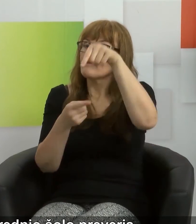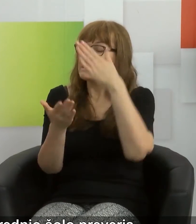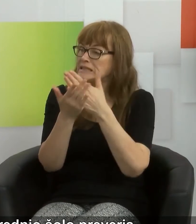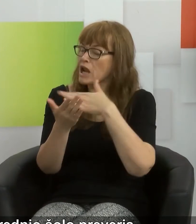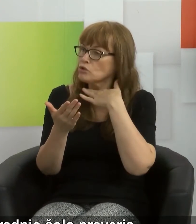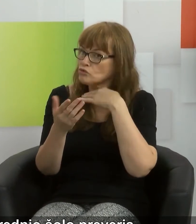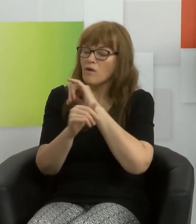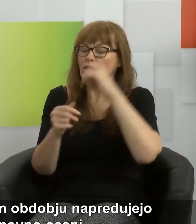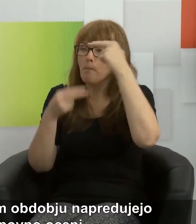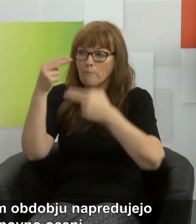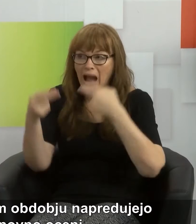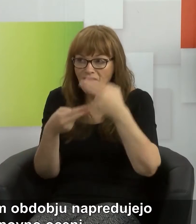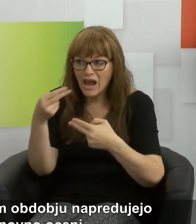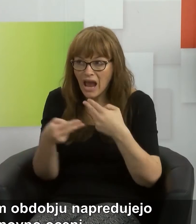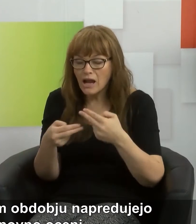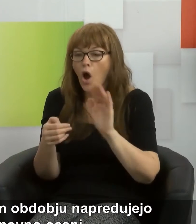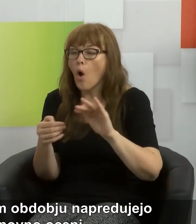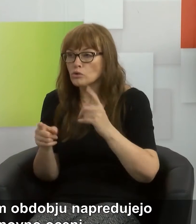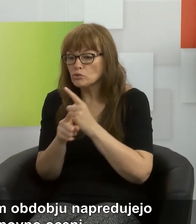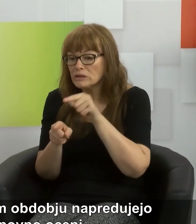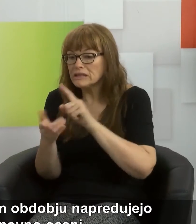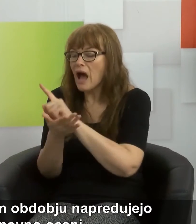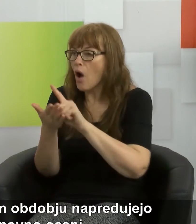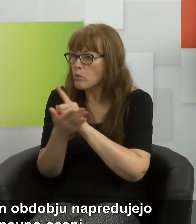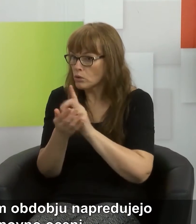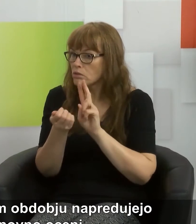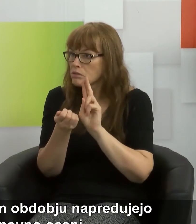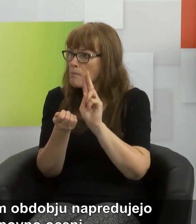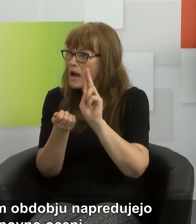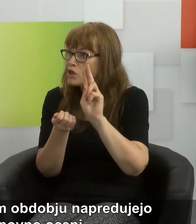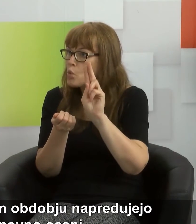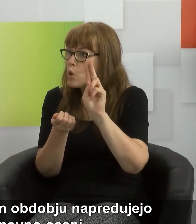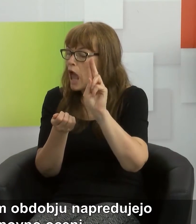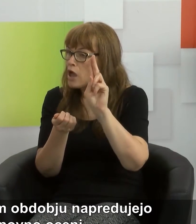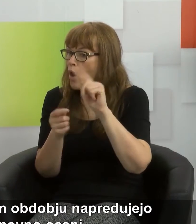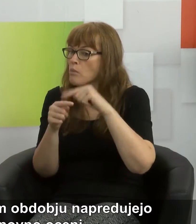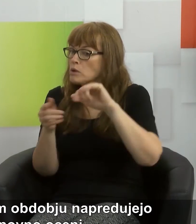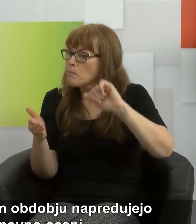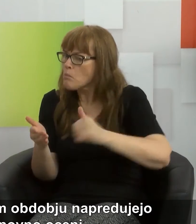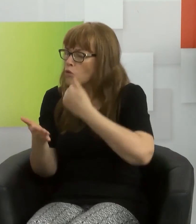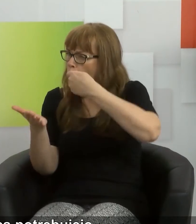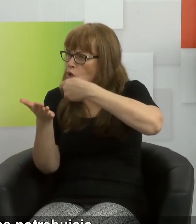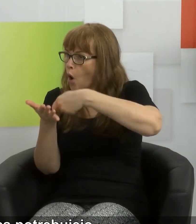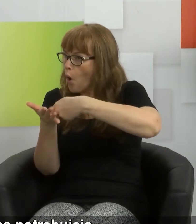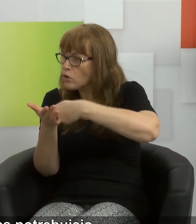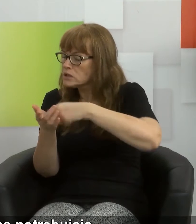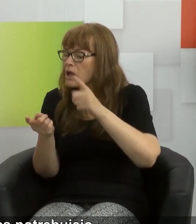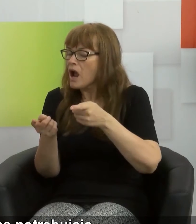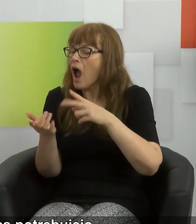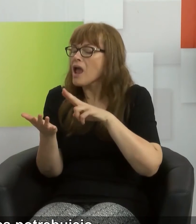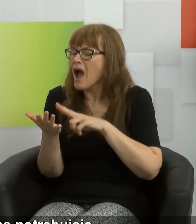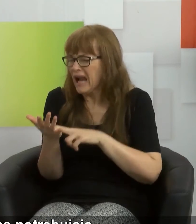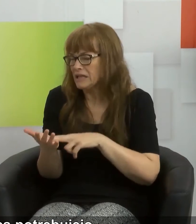šolo preverja. Se pravi, otroci tudi v tem obdobju napredujejo in se potem ponovno oceni, kaj pravzaprav